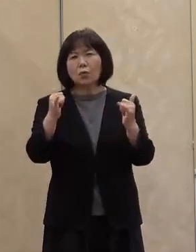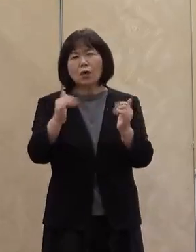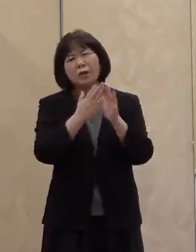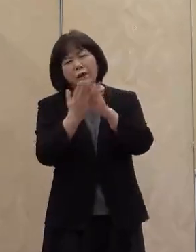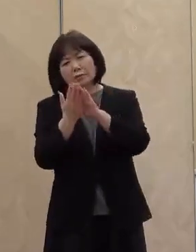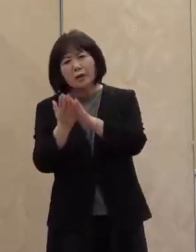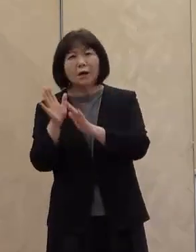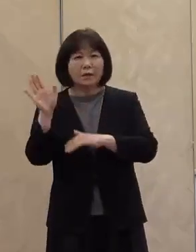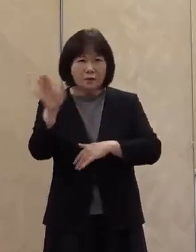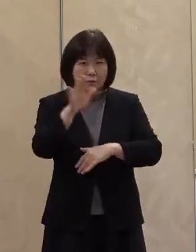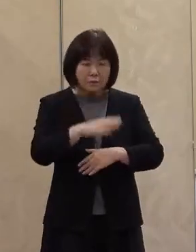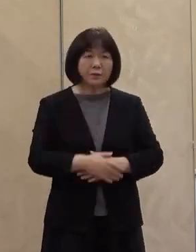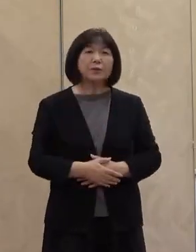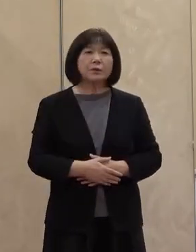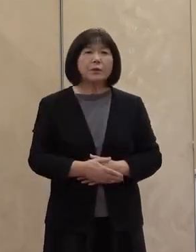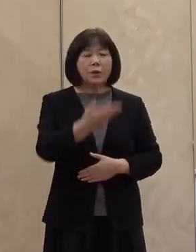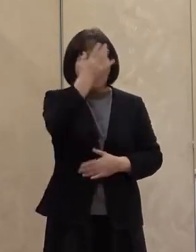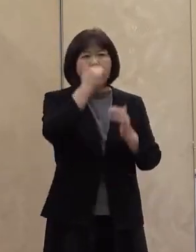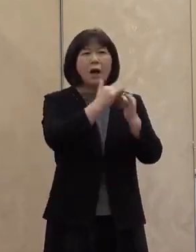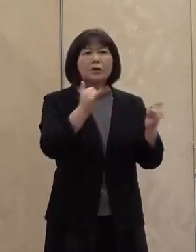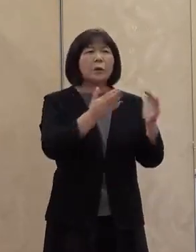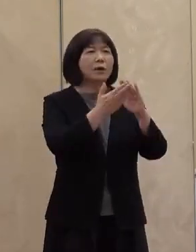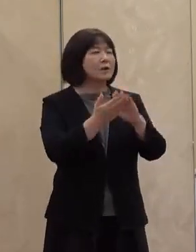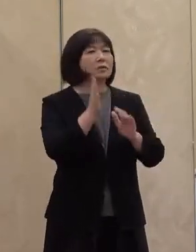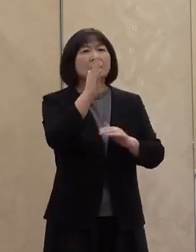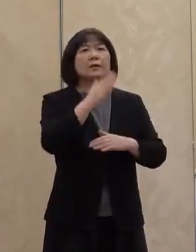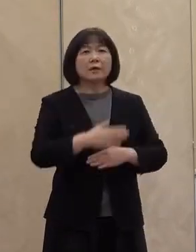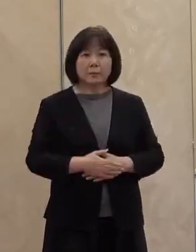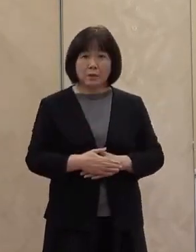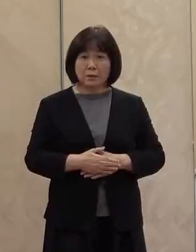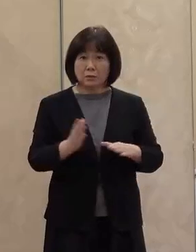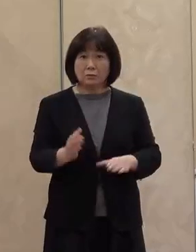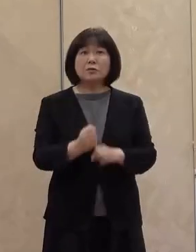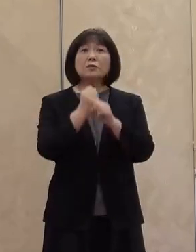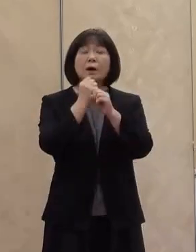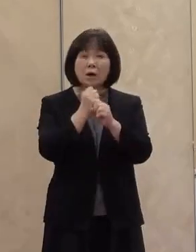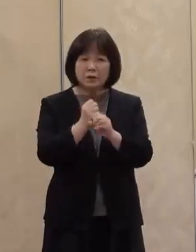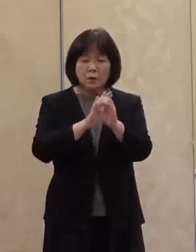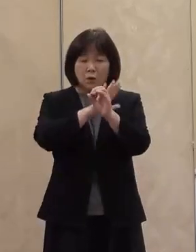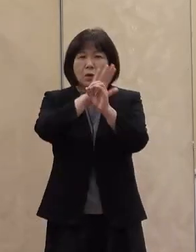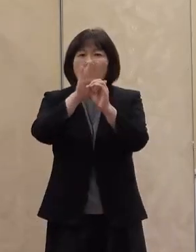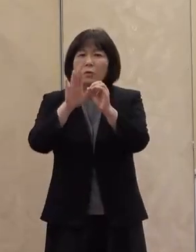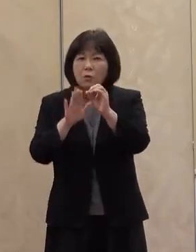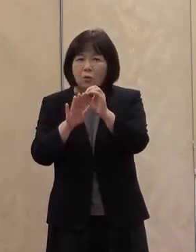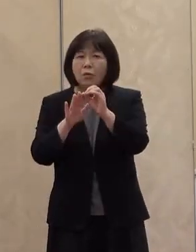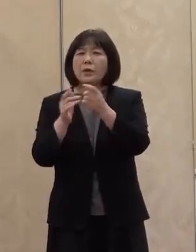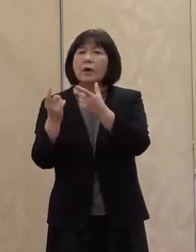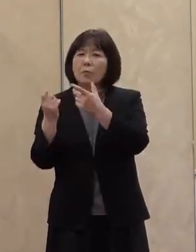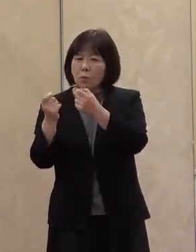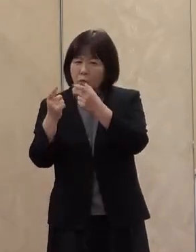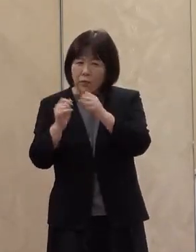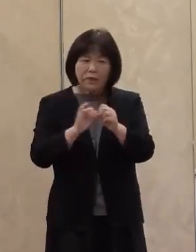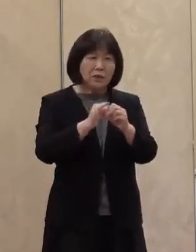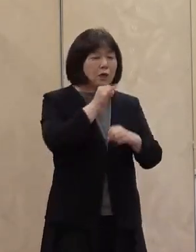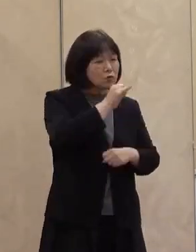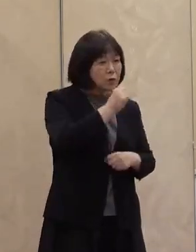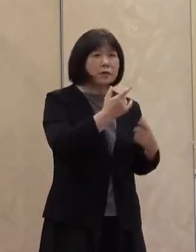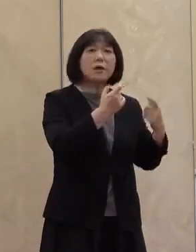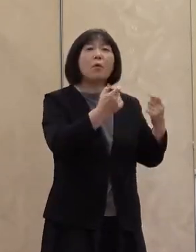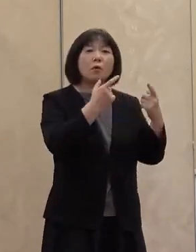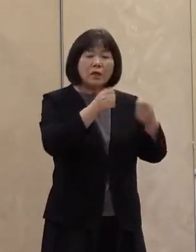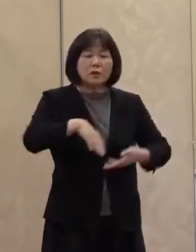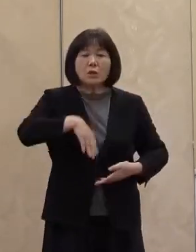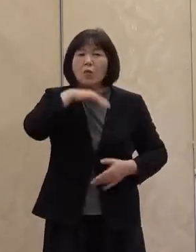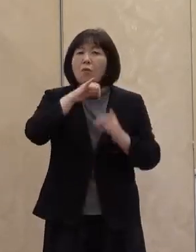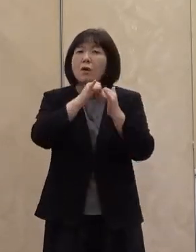年齢は78歳、若い人は亡くなっていないです。つまり新型コロナもそうですし、インフルエンザの方についてもそうなんですが、高